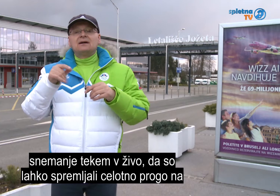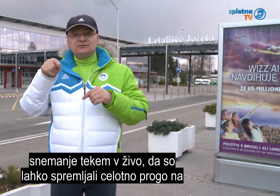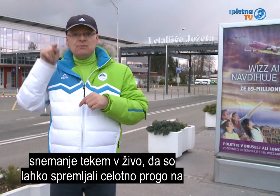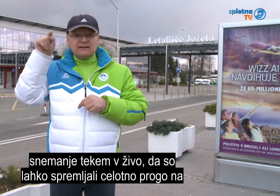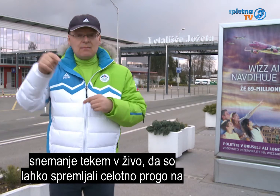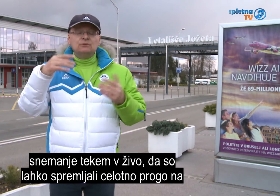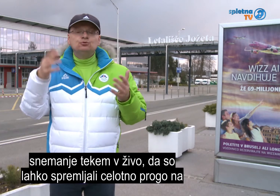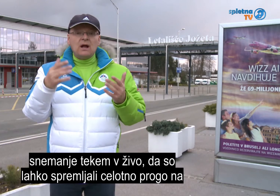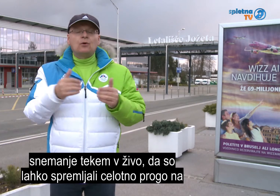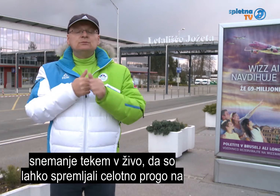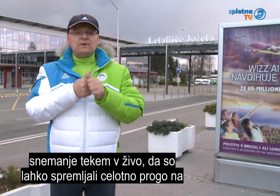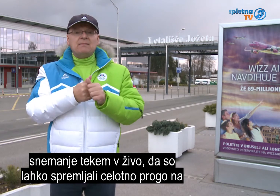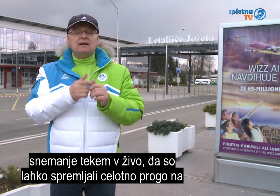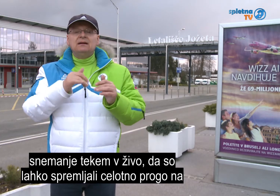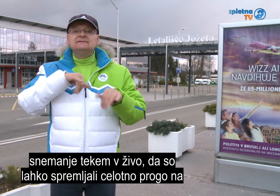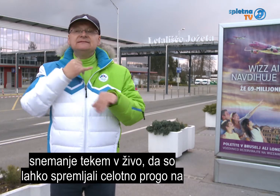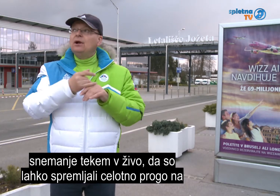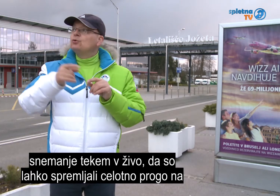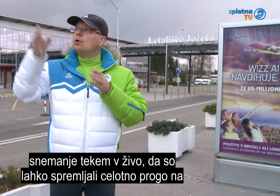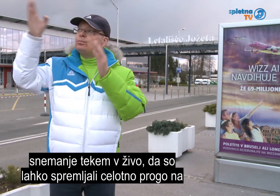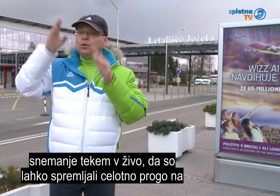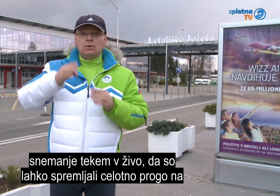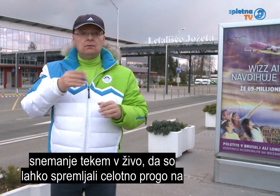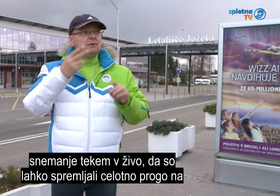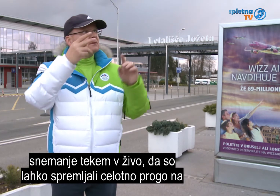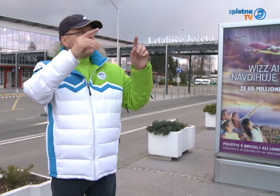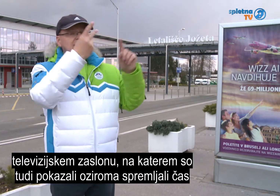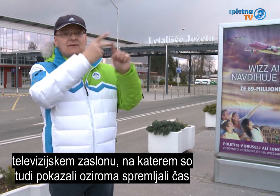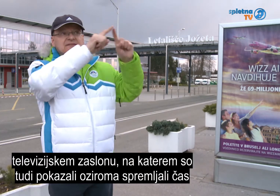se pegamos por a pouco a mãe já no grupo que vai fazer